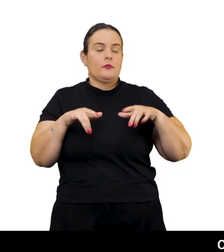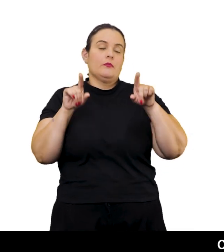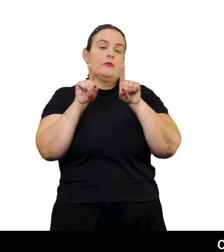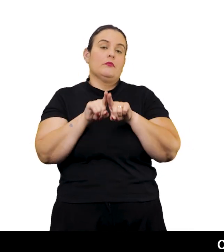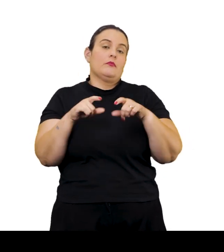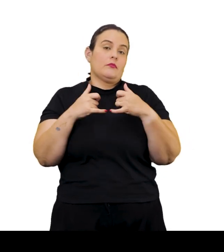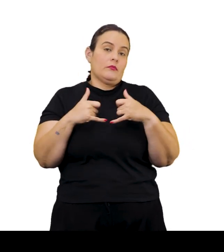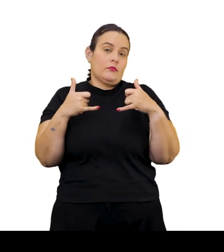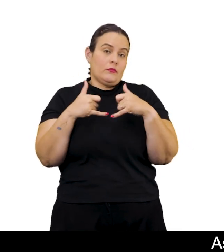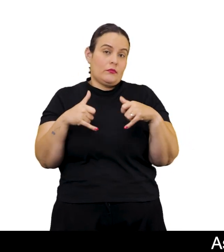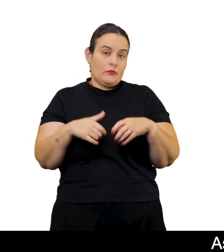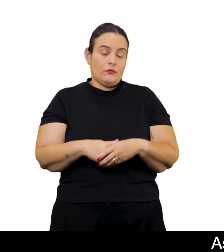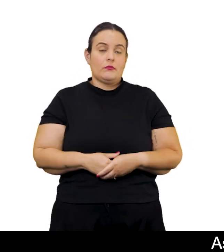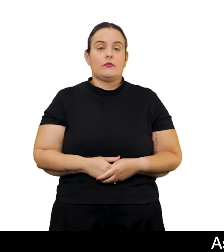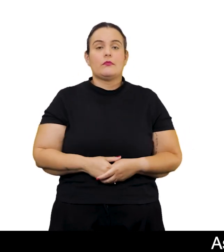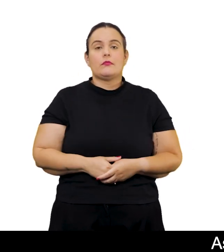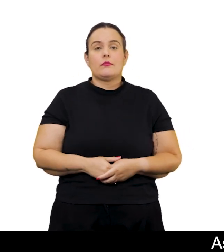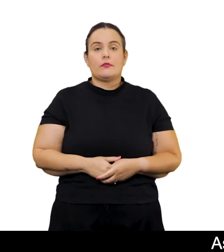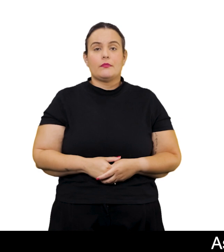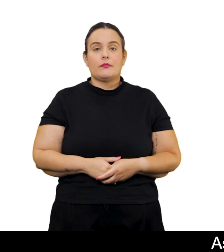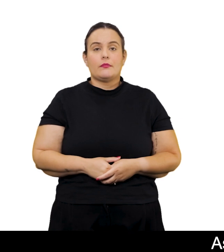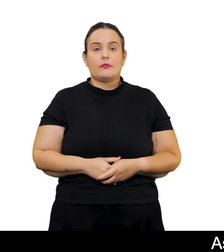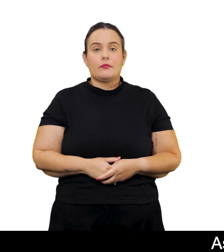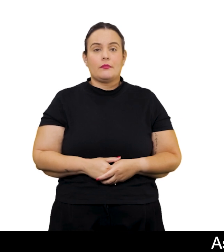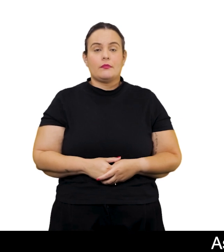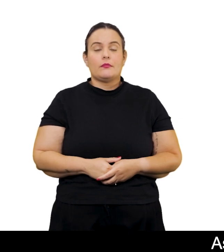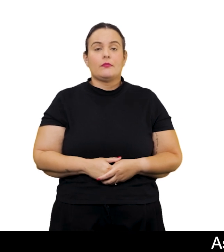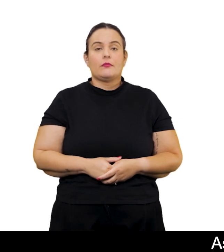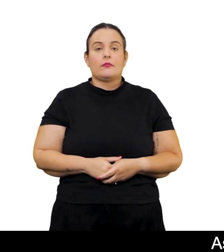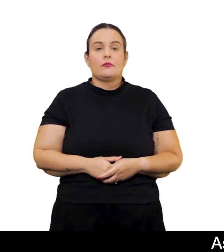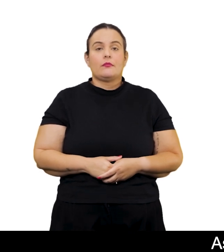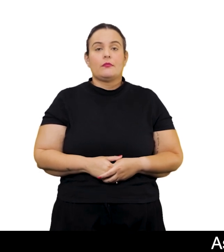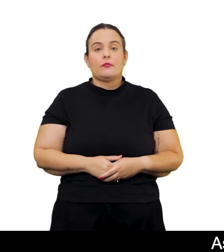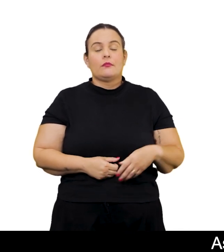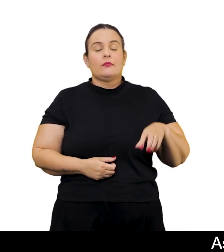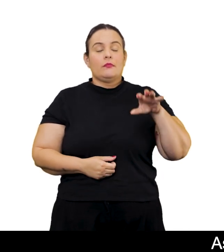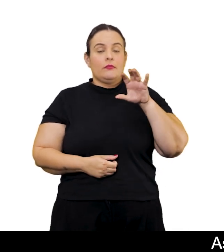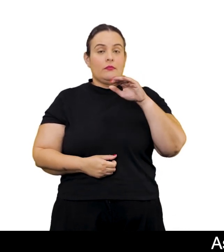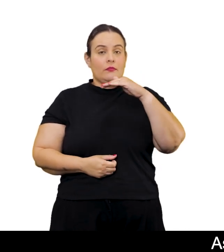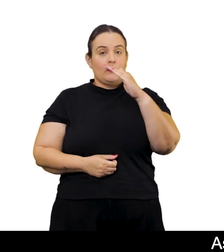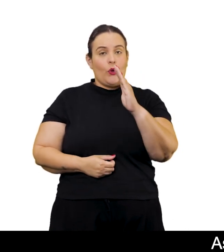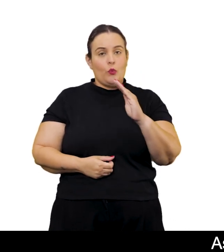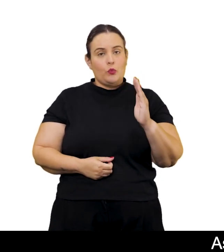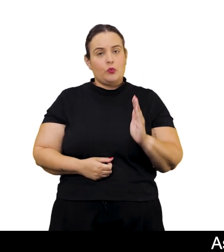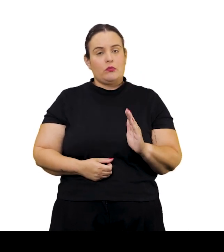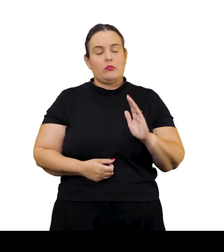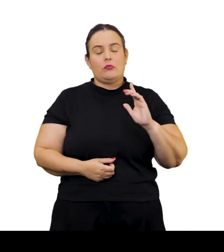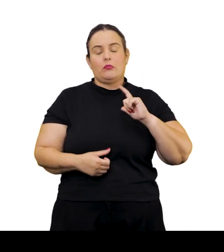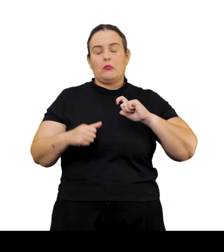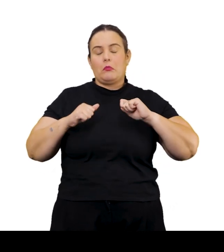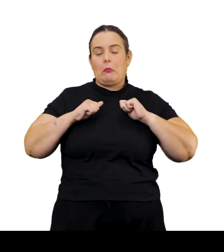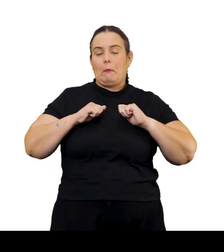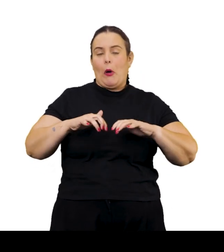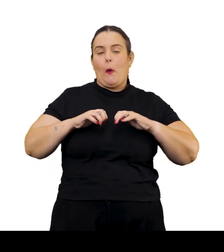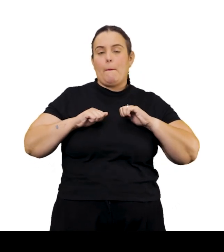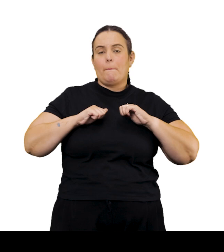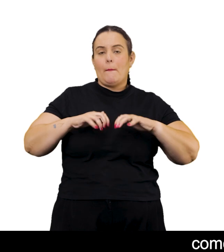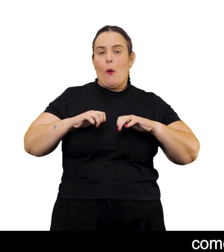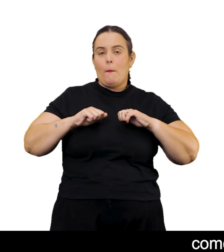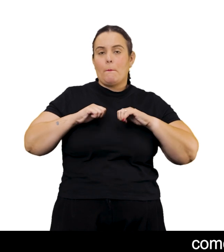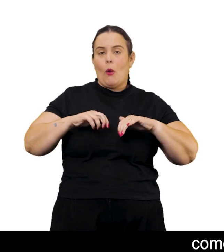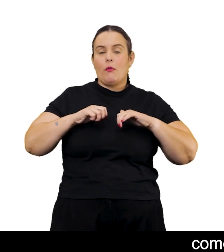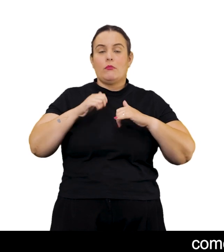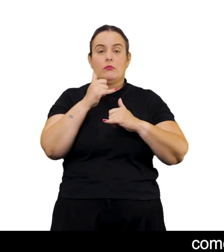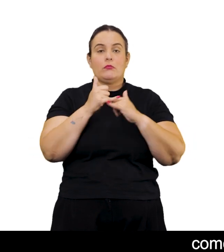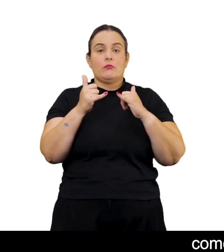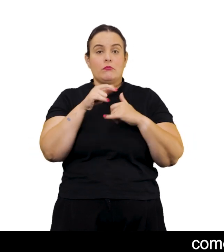e energia. As bordas das figuras, marcadas por traços gestuais e vibrantes, parecem pulsar,